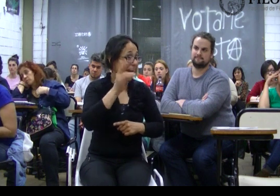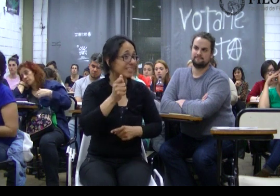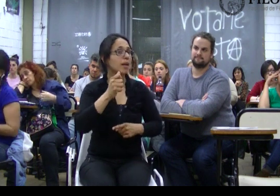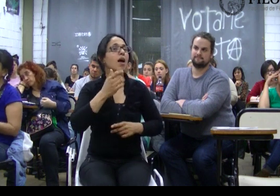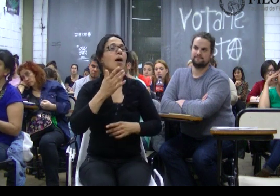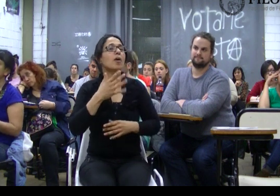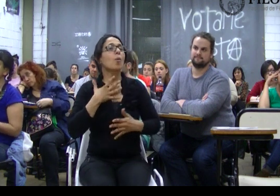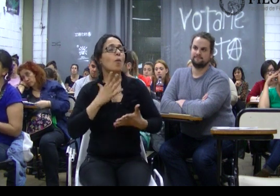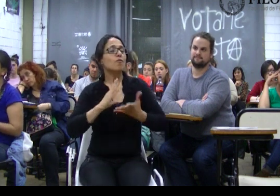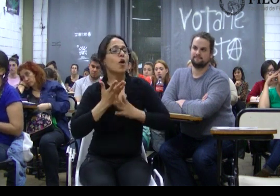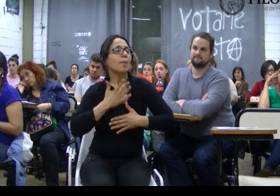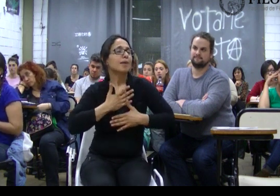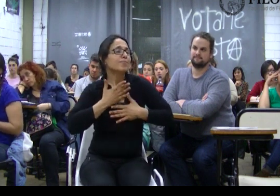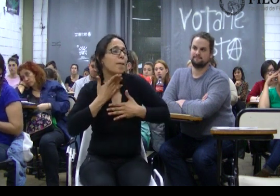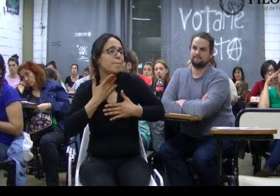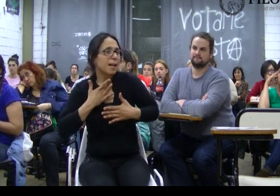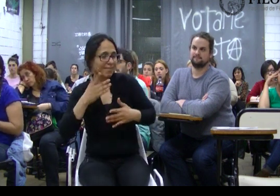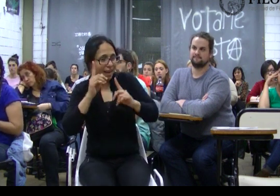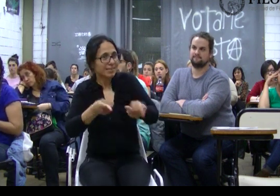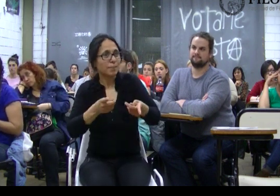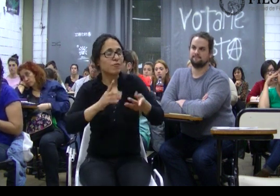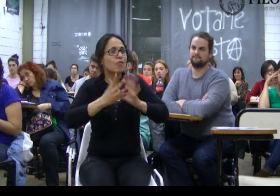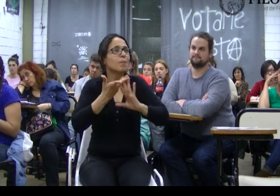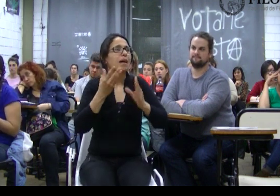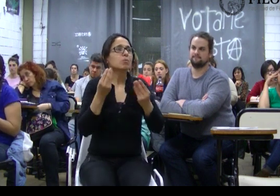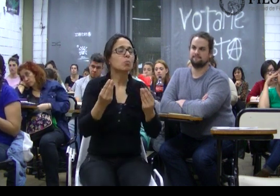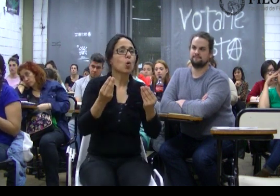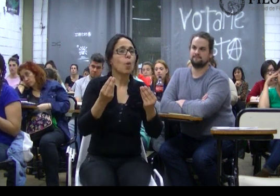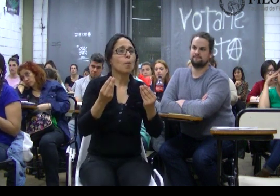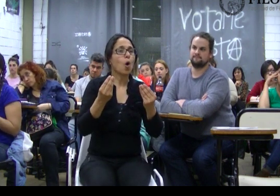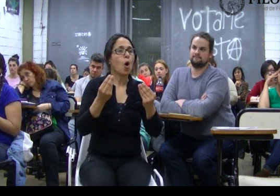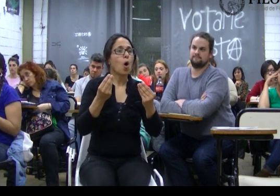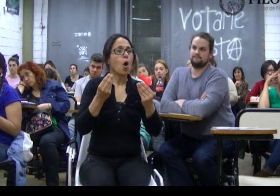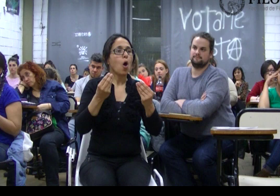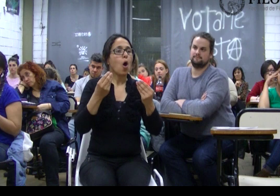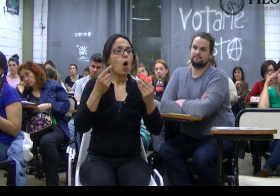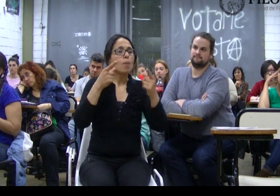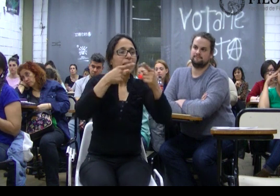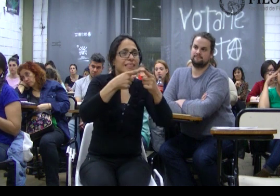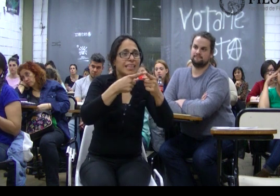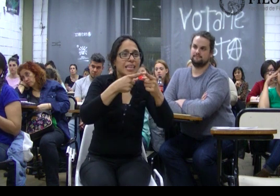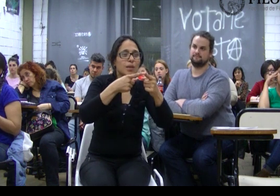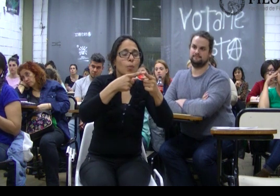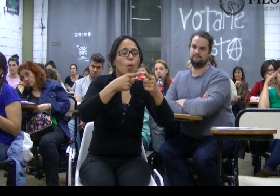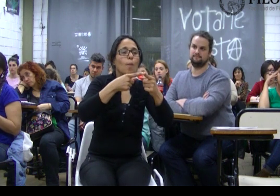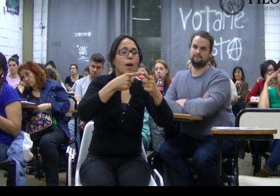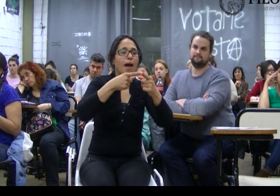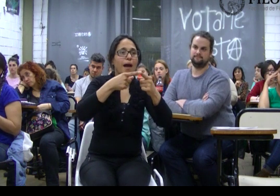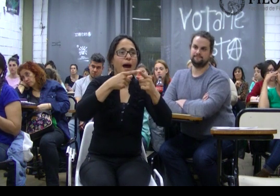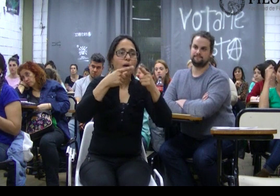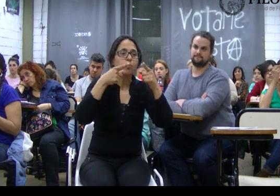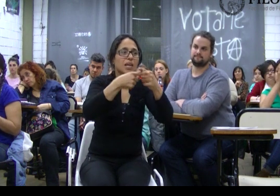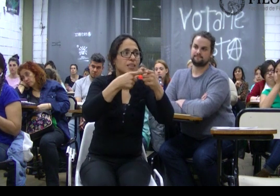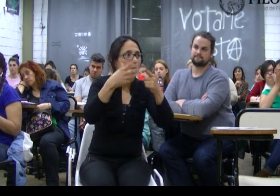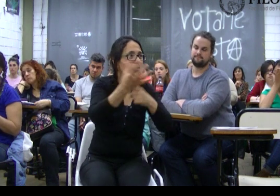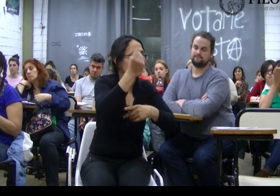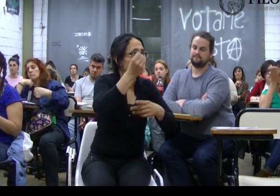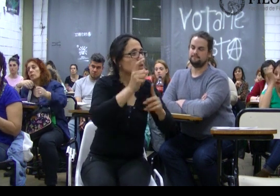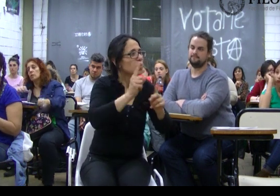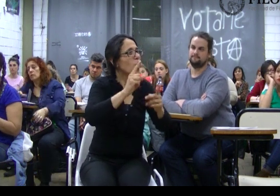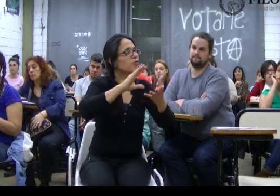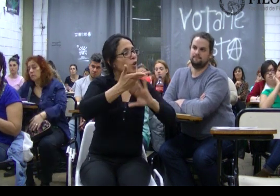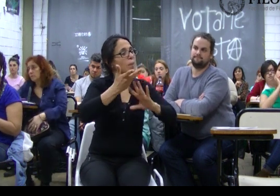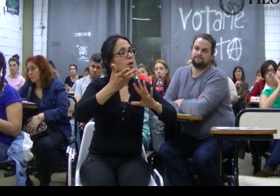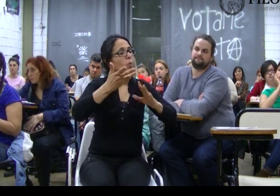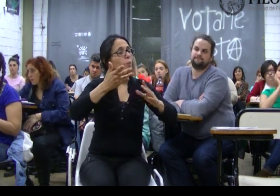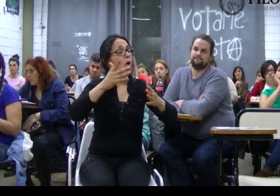cosas a conquistar. No son cosas a alcanzar, son cosas que se potencian y se despotencian en los vínculos